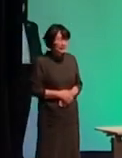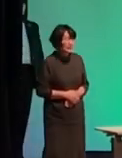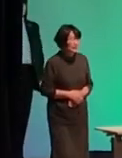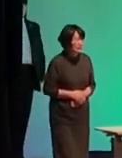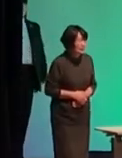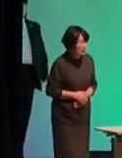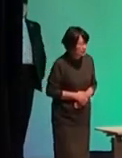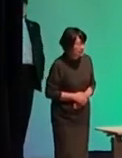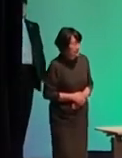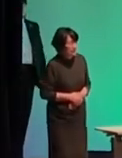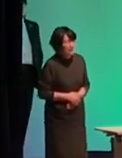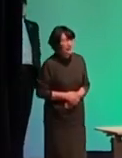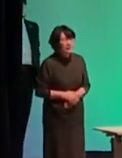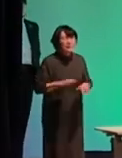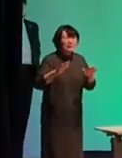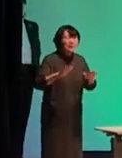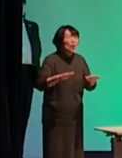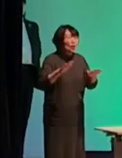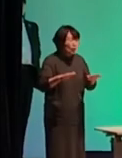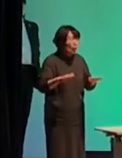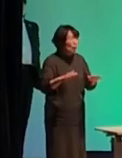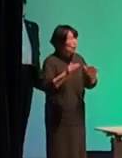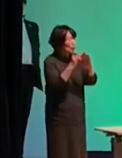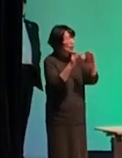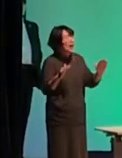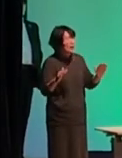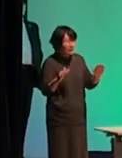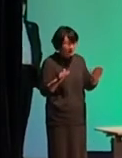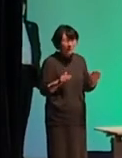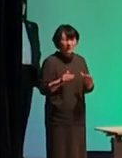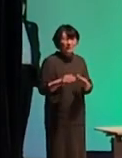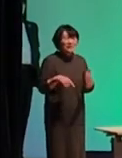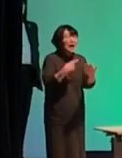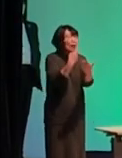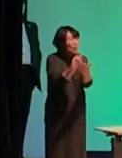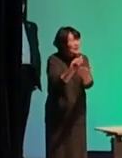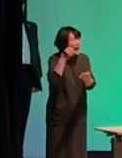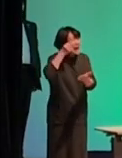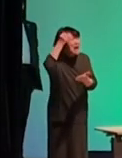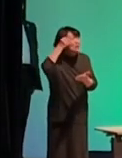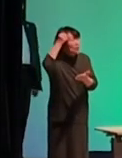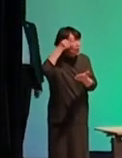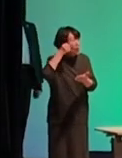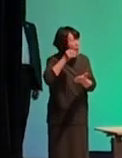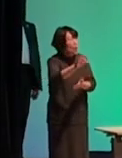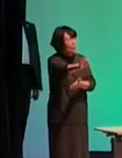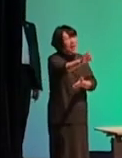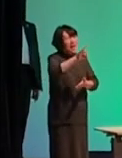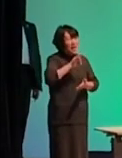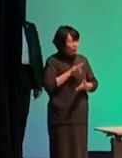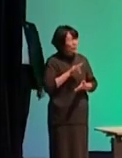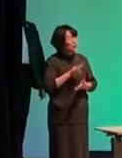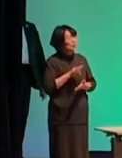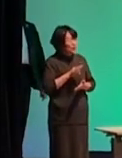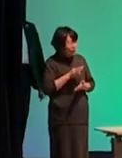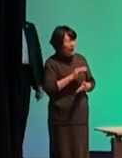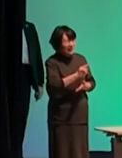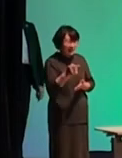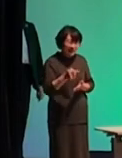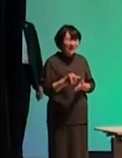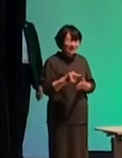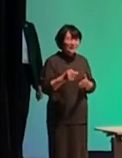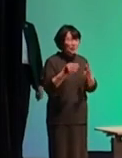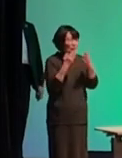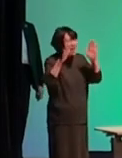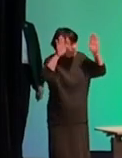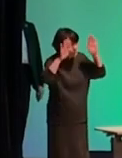後のお願いですけれど、今日のこの会をご参加いただいて感想などをぜひメールだとか、それからメッセンジャーだとか、フェイスブックだとか、い